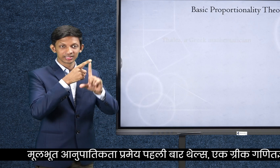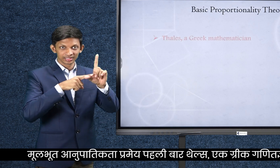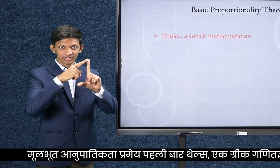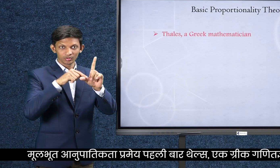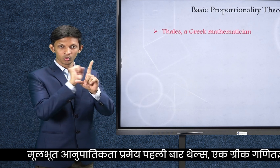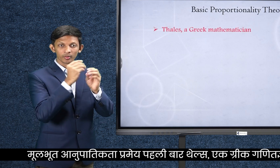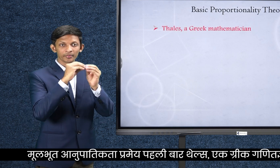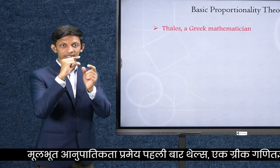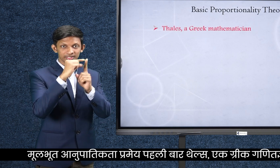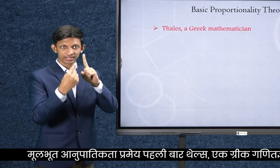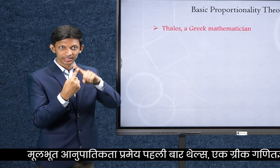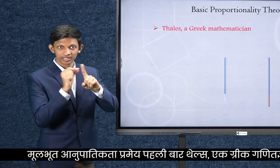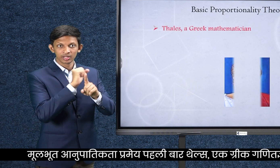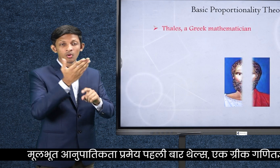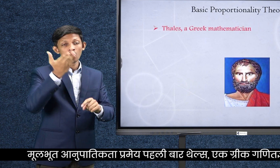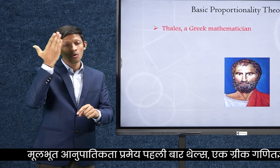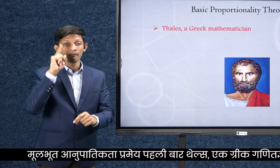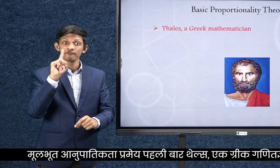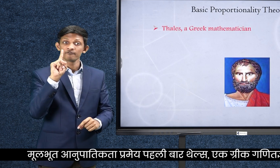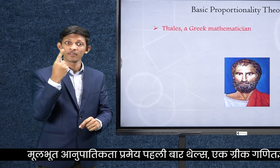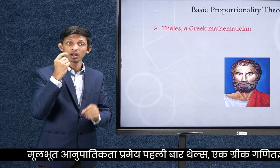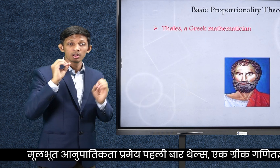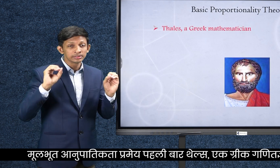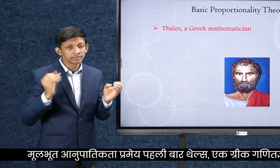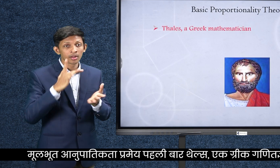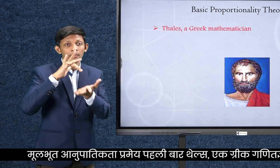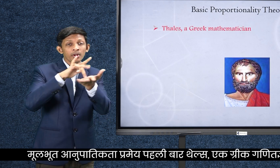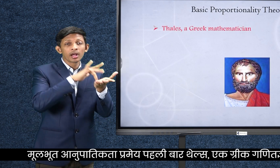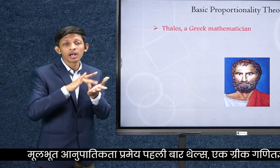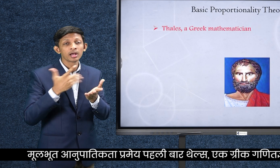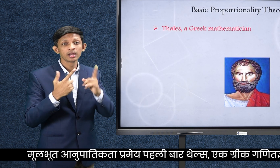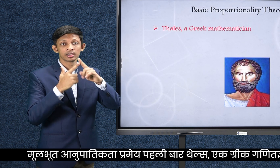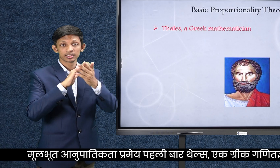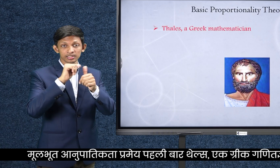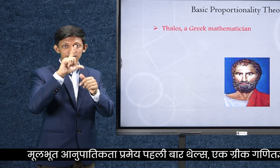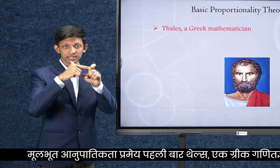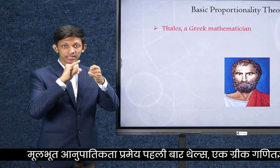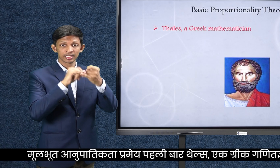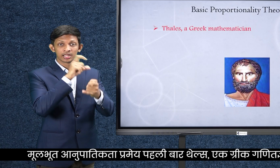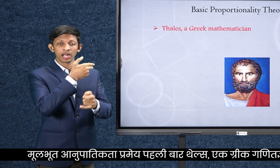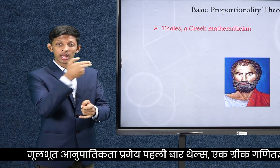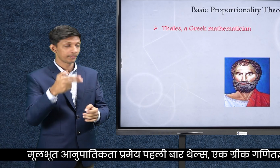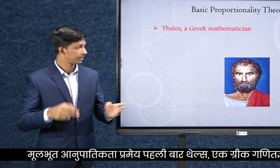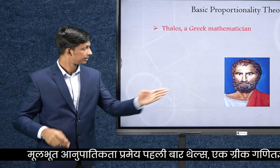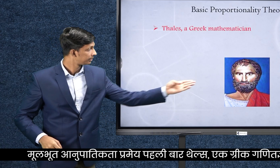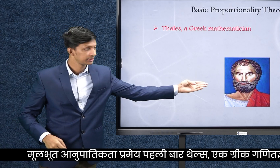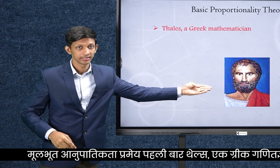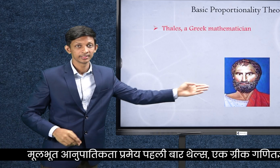मूलभूत अनुपातिकता प्रमेय। मूलभूत अनुपातिकता प्रमेय पहली बार तेल्स एक ग्रीक गणितज्ञ द्वारा